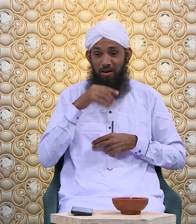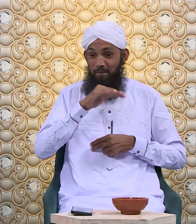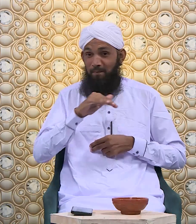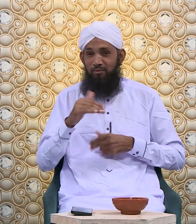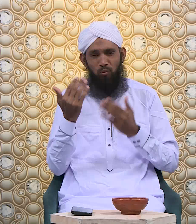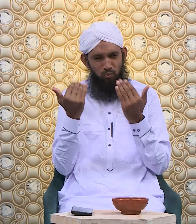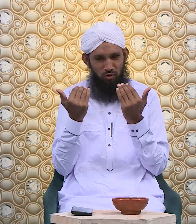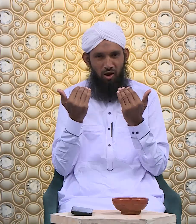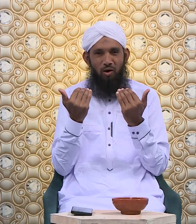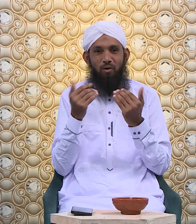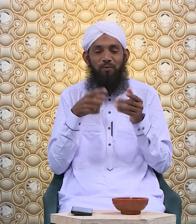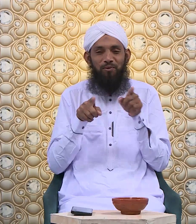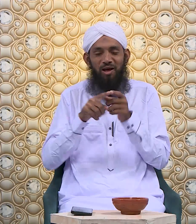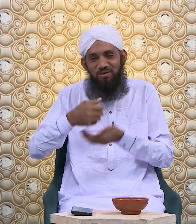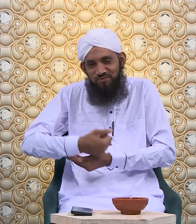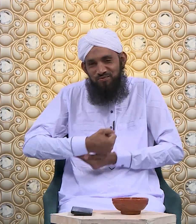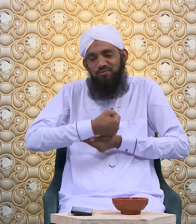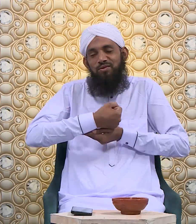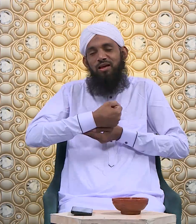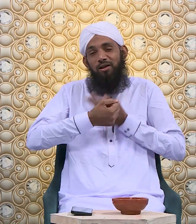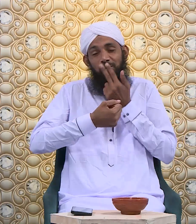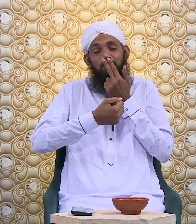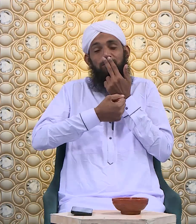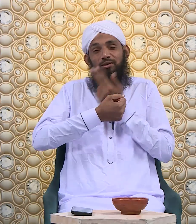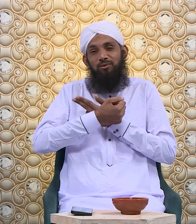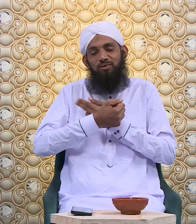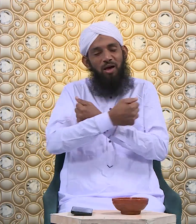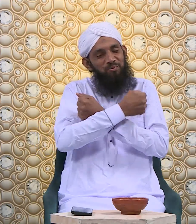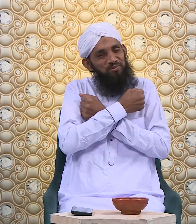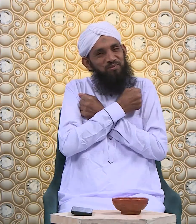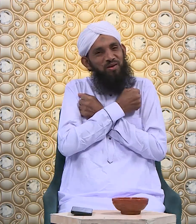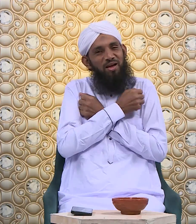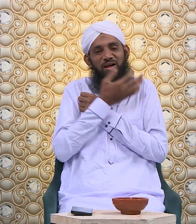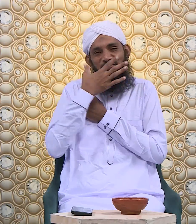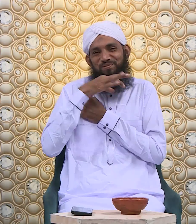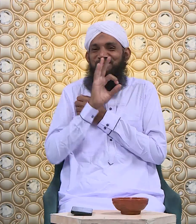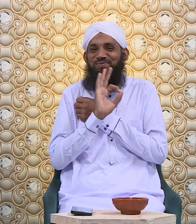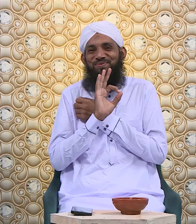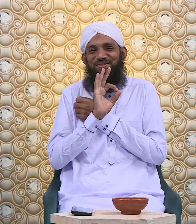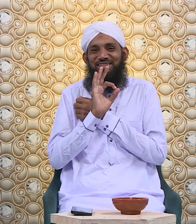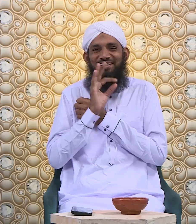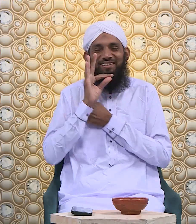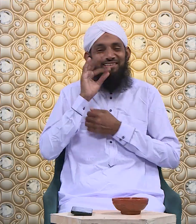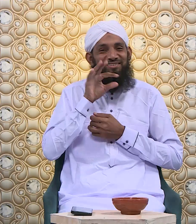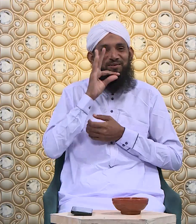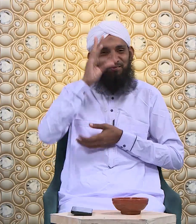میرے پاس بلاؤ پھر انہیں سونگتے اور اپنے ساتھ چمٹا لیتے تھے کیا بات رضا اس چمنستان کرم کی